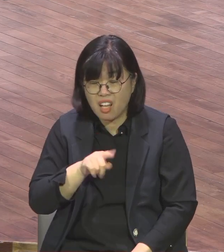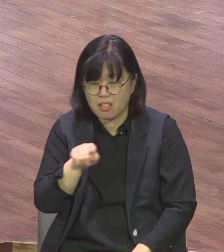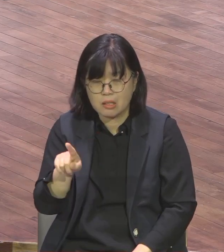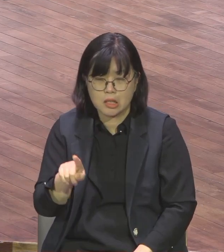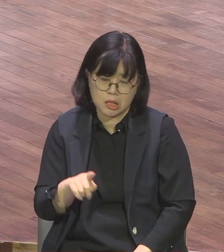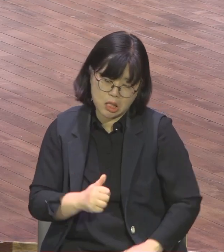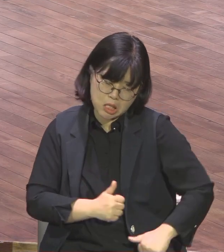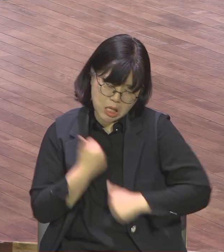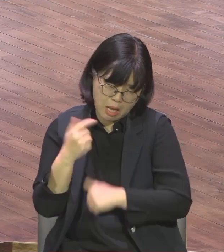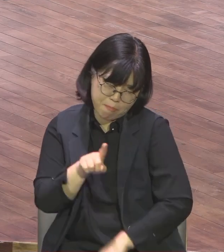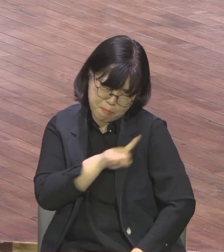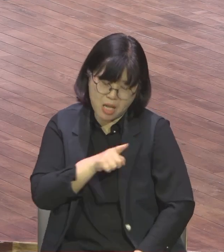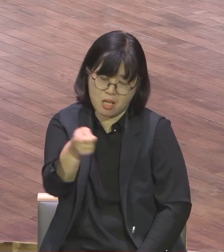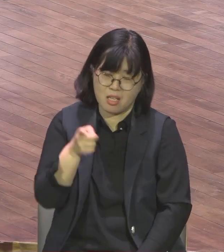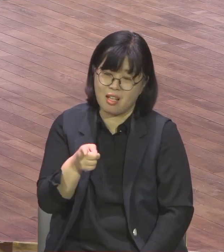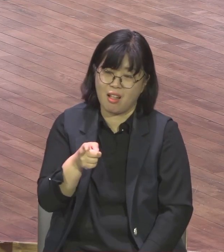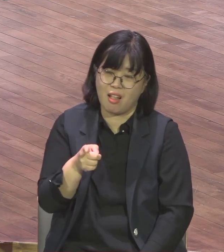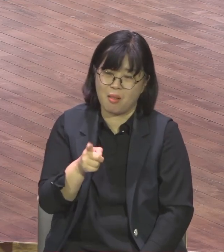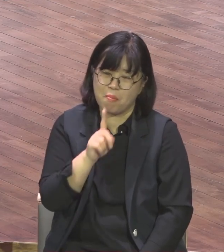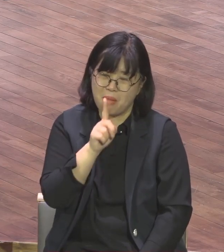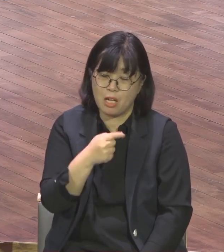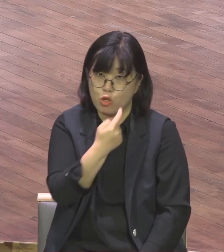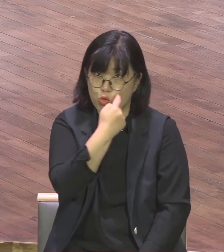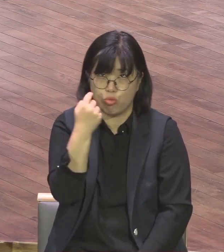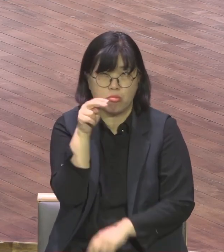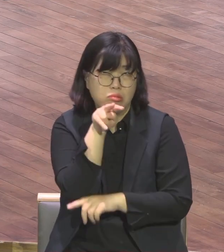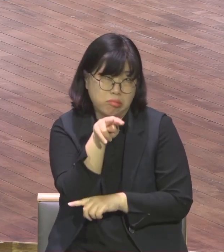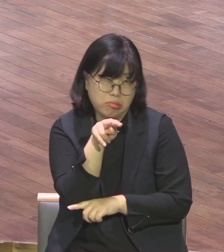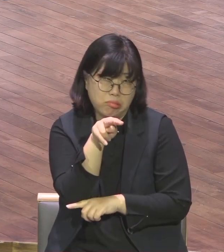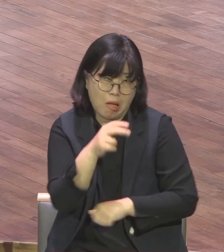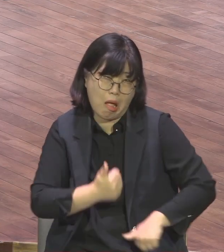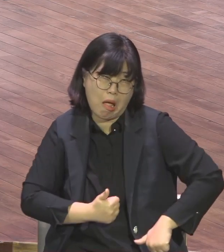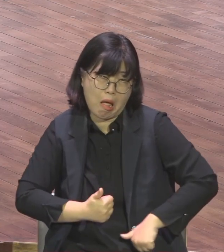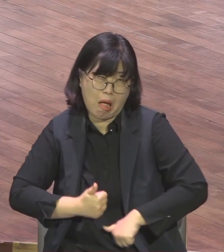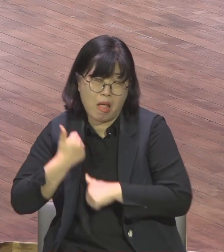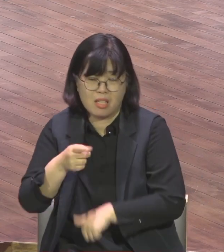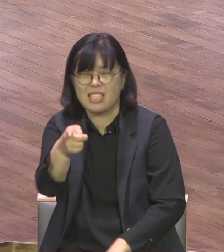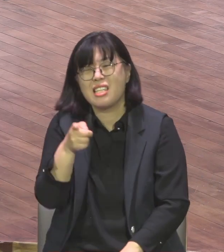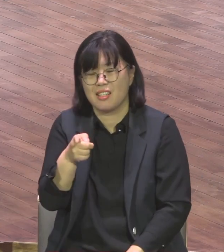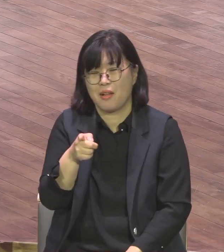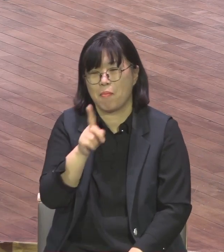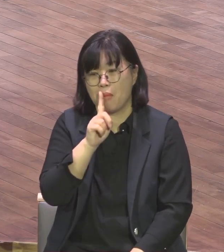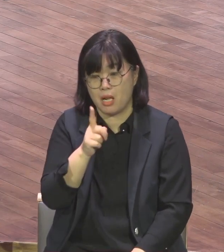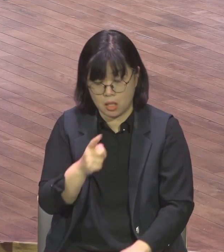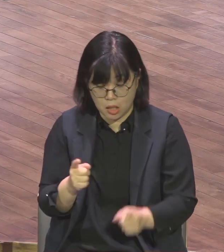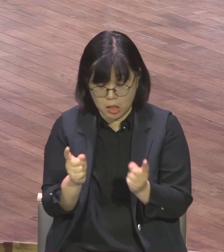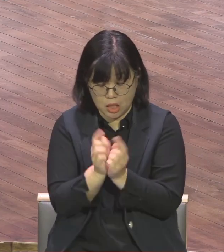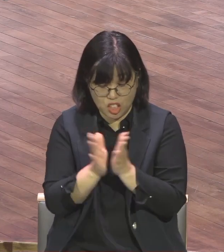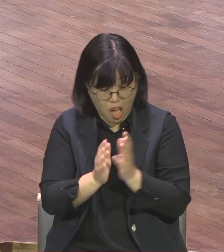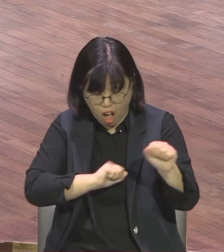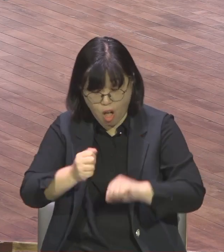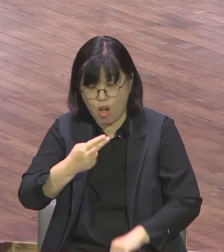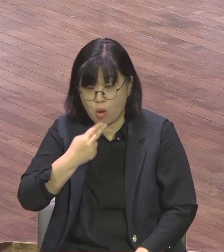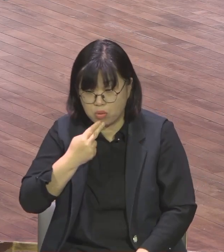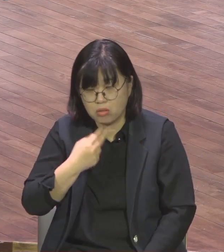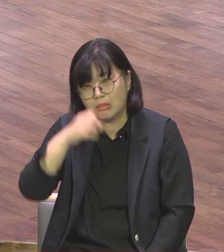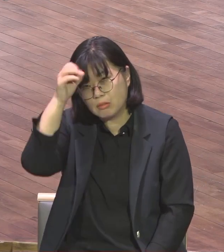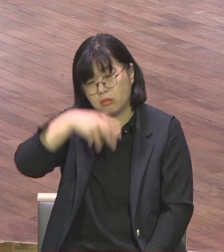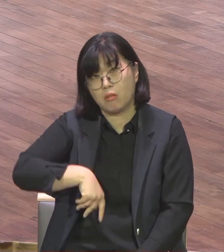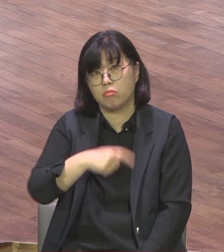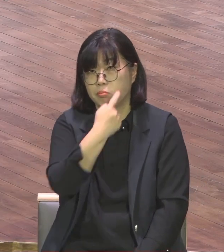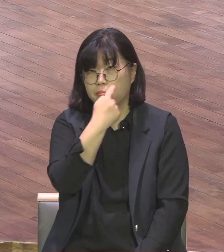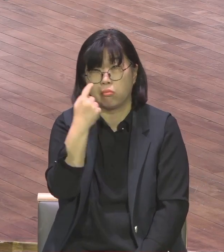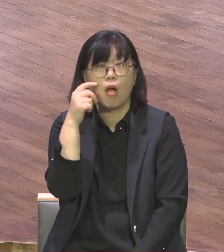행동으로 옮기지 않는다. 그 말이죠. 영적으로 마찬가지입니다. 눈으로 보고 그냥 끝나면 안